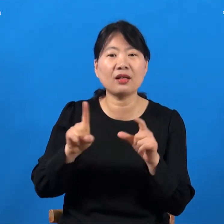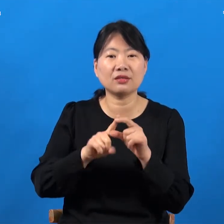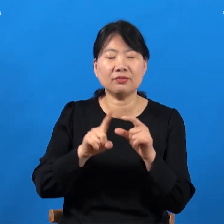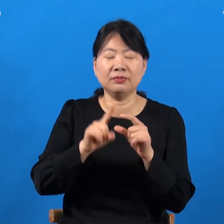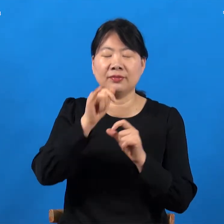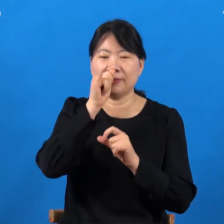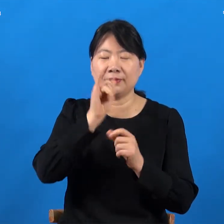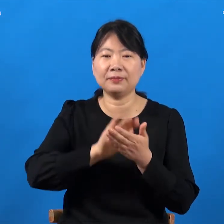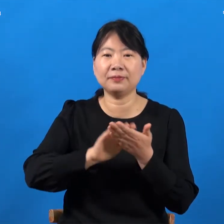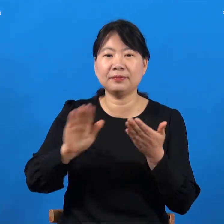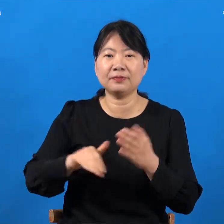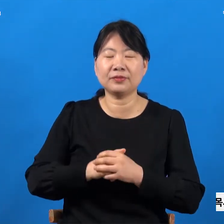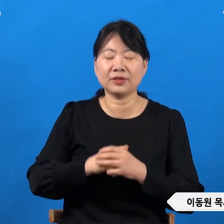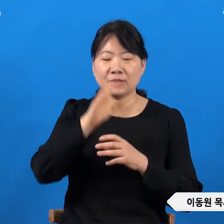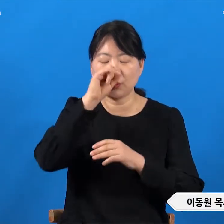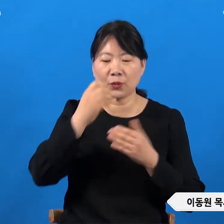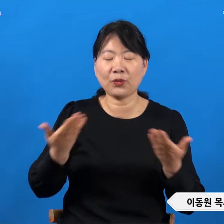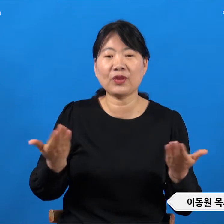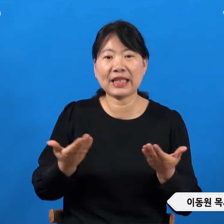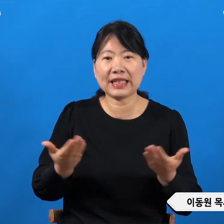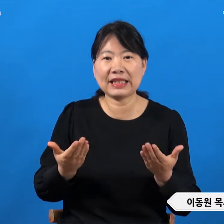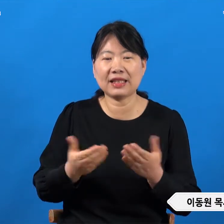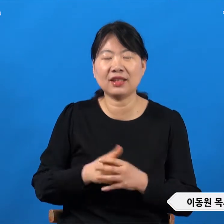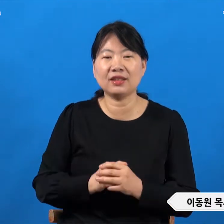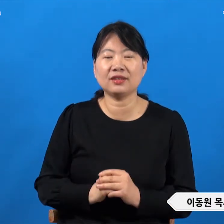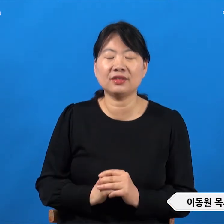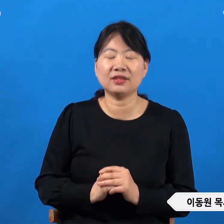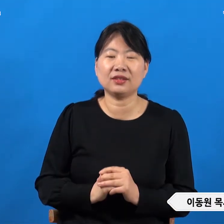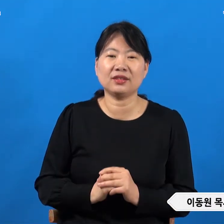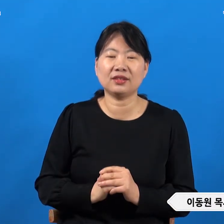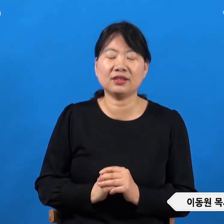호사다마라는 말이 있습니다. 좋은 일에